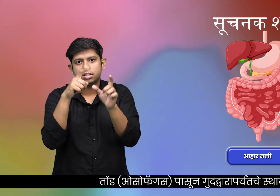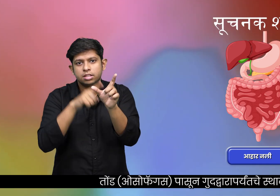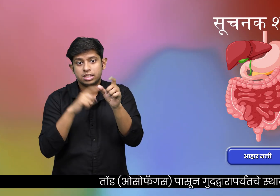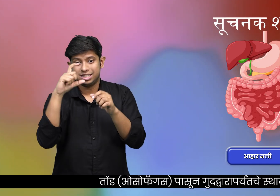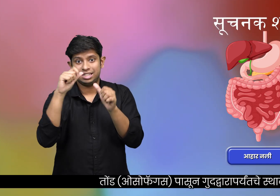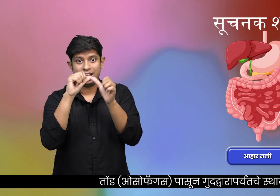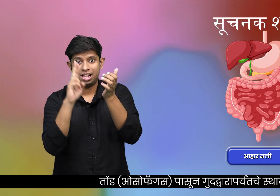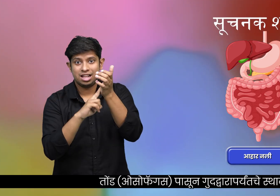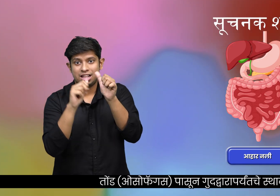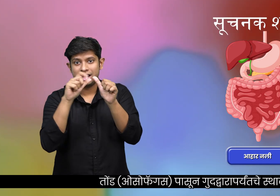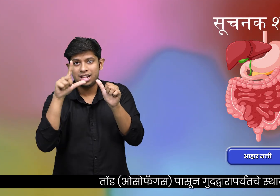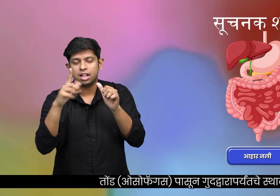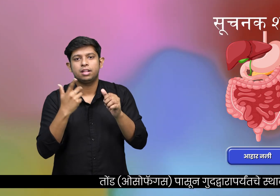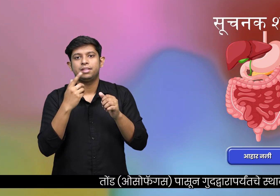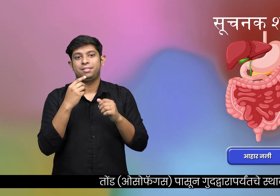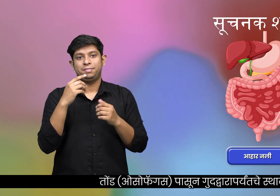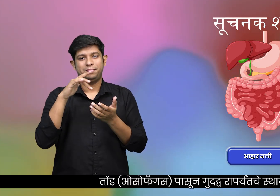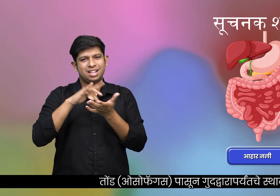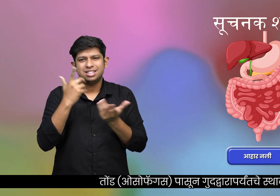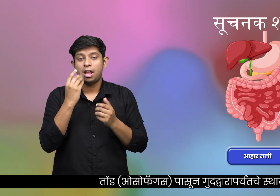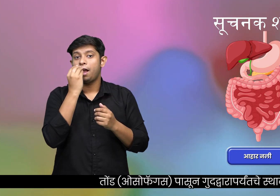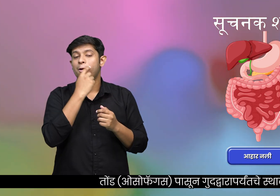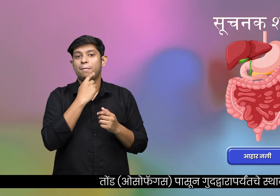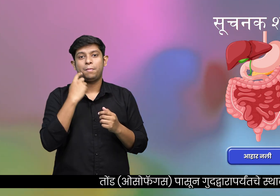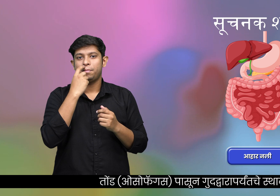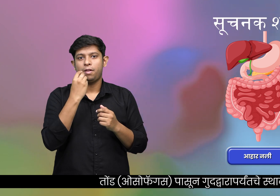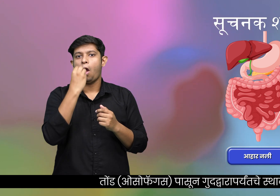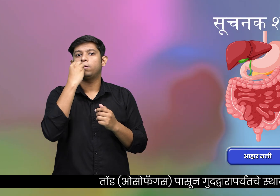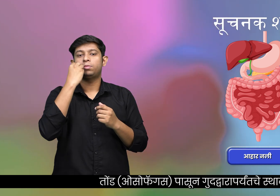तोंड इसोफेगस पासून गुदद्वारापर्यंतचे स्थान.